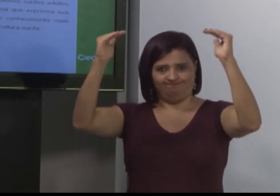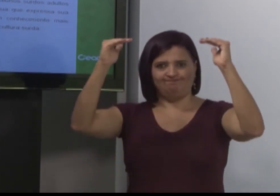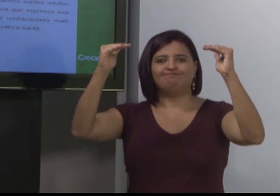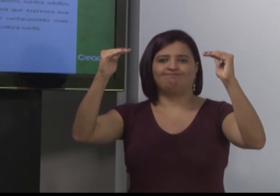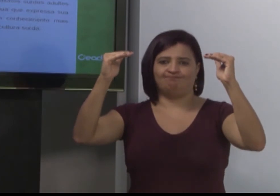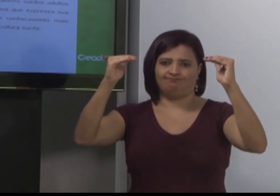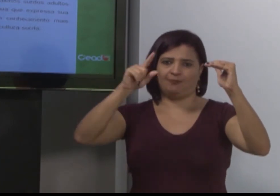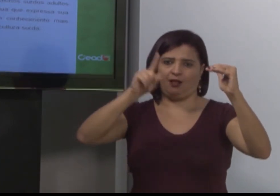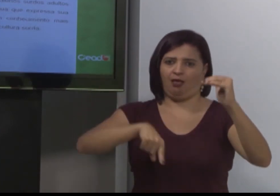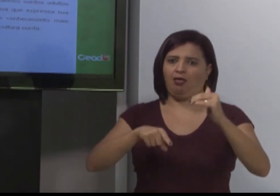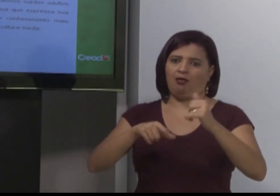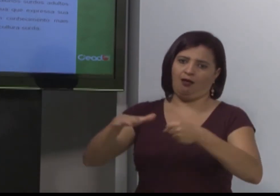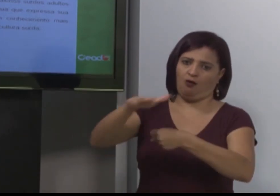nível avançado.